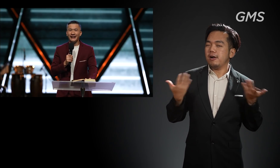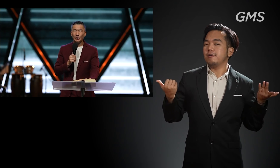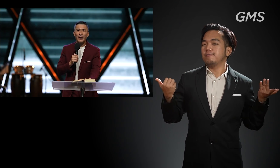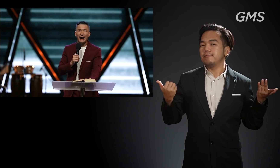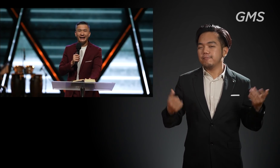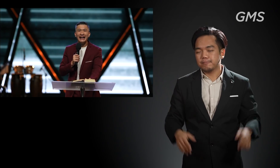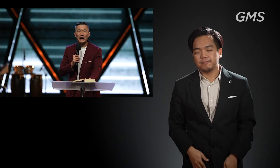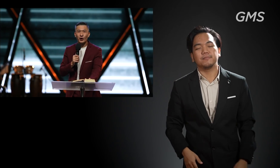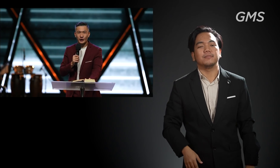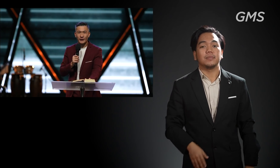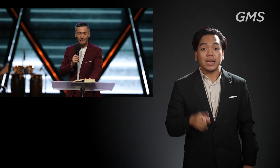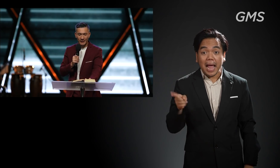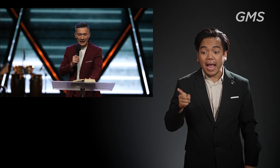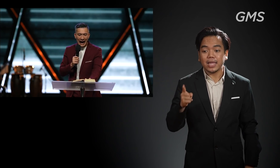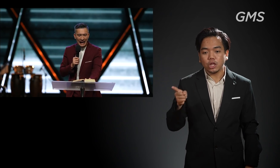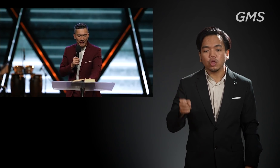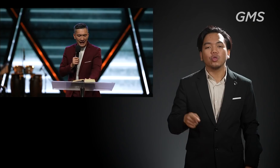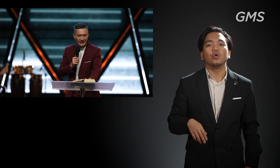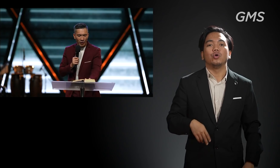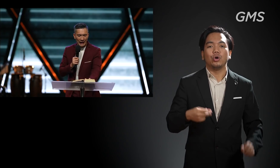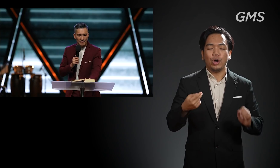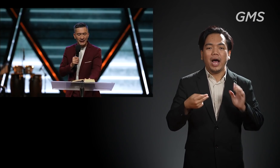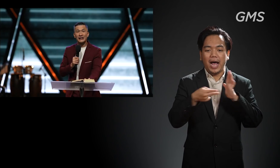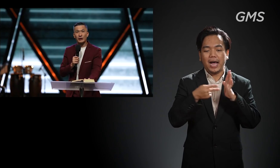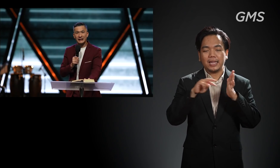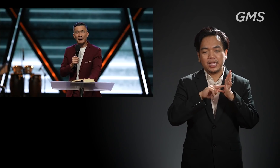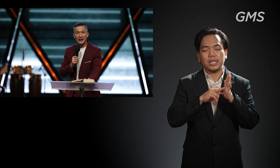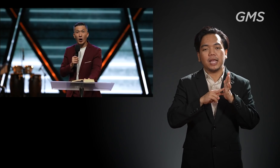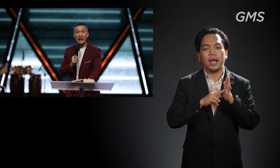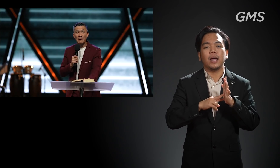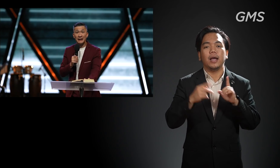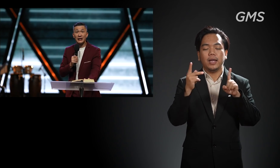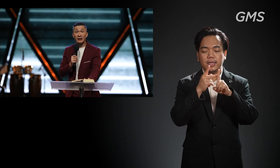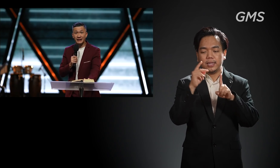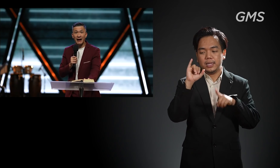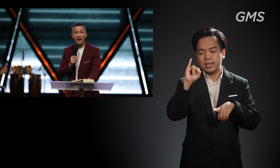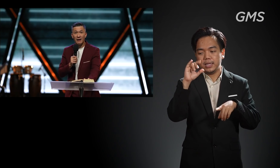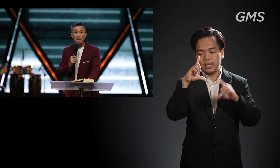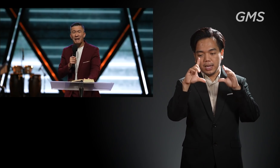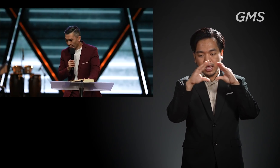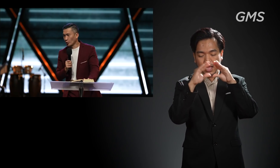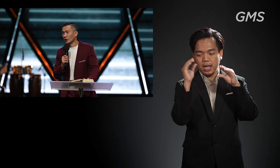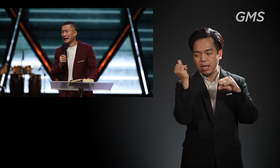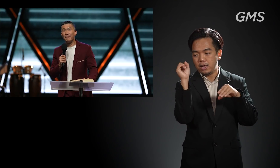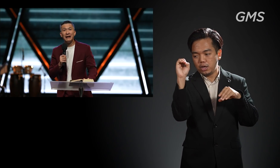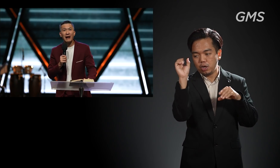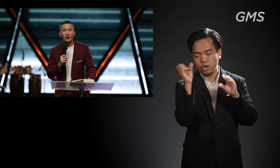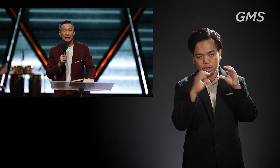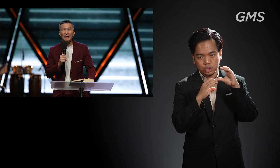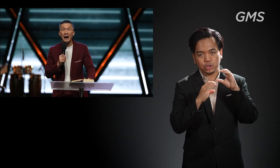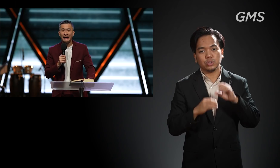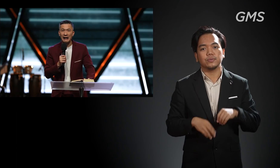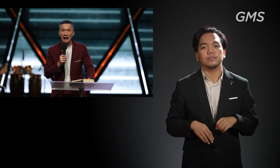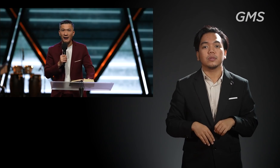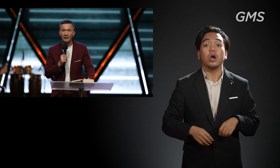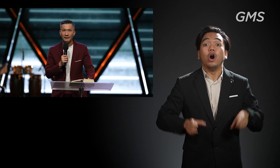Kebahagiaan seperti itulah hilaros. Allah mengasihi orang yang memberi dengan sukacita. Berarti orang yang memberi dengan sukacita masuk dalam hilaros